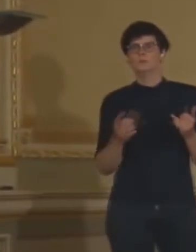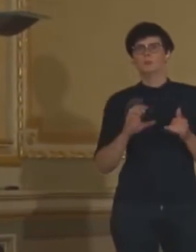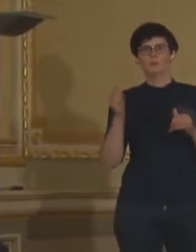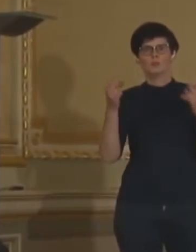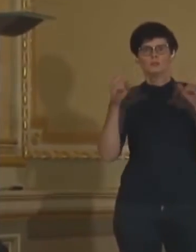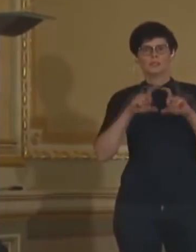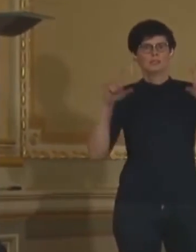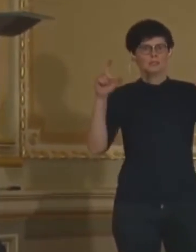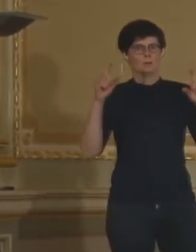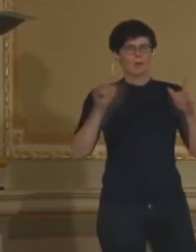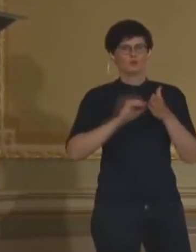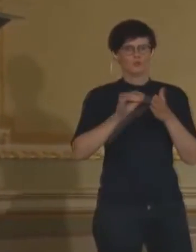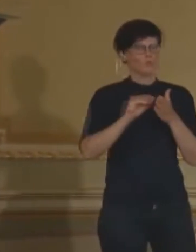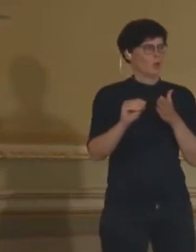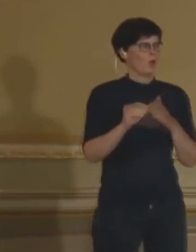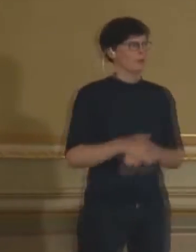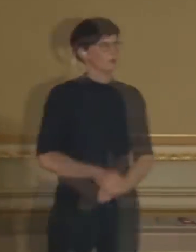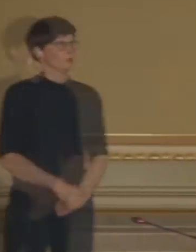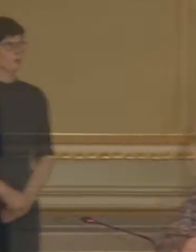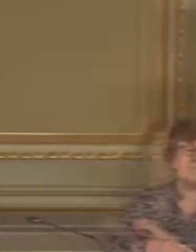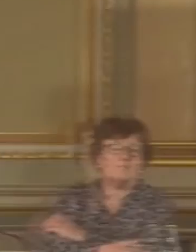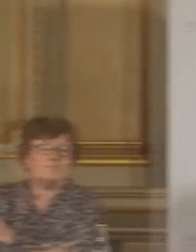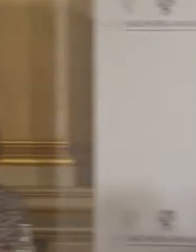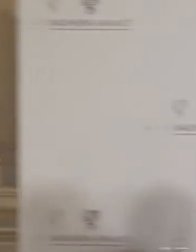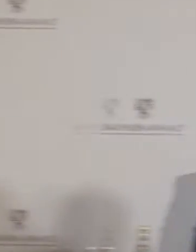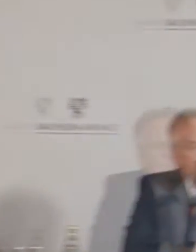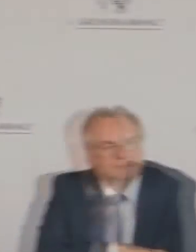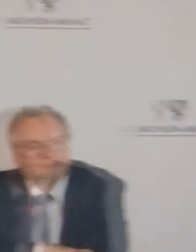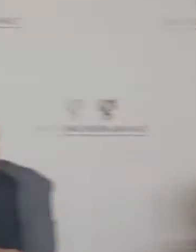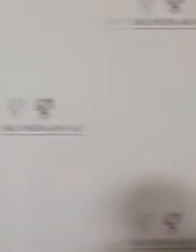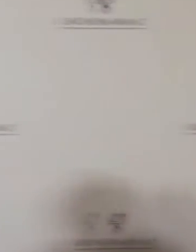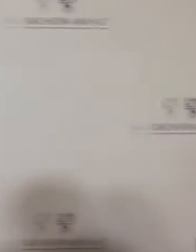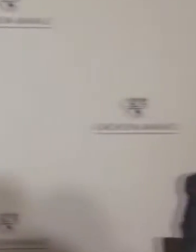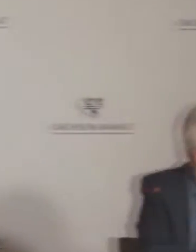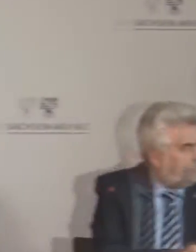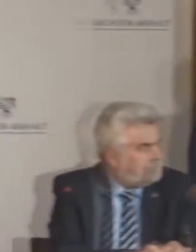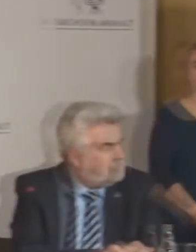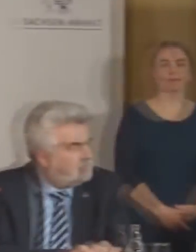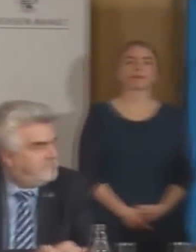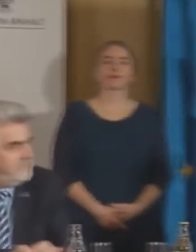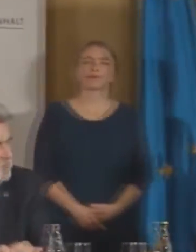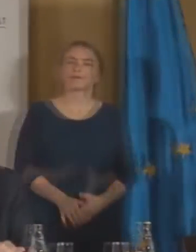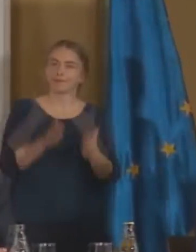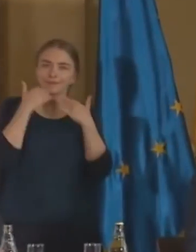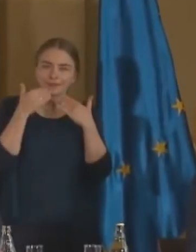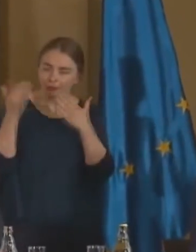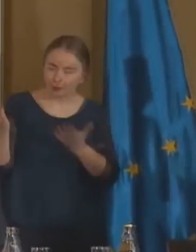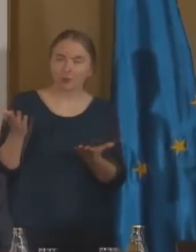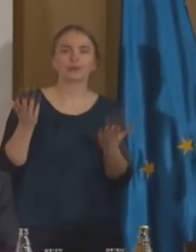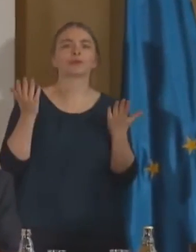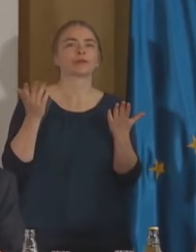Bildungsminister Marco Tholner hat den Plan für den weiteren Verlauf des aktuellen Schuljahres vorgelegt. Die Kultusministerkonferenz hatte ja den Auftrag, aus